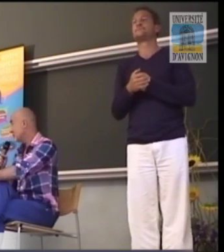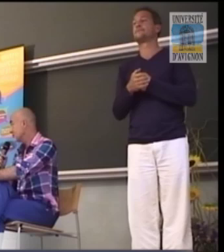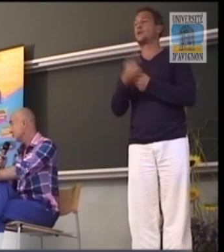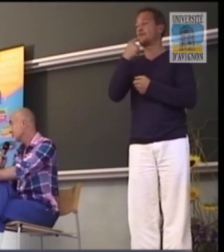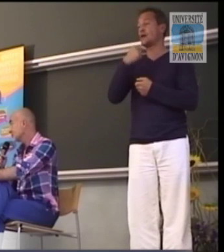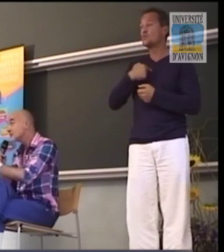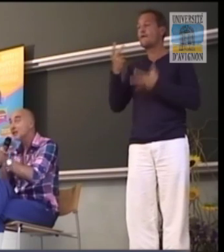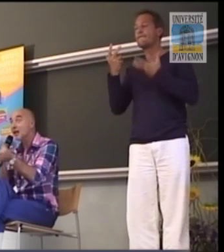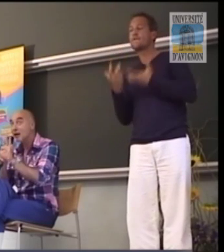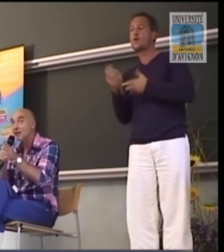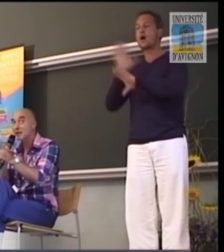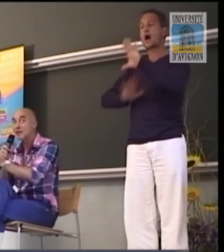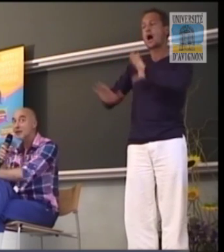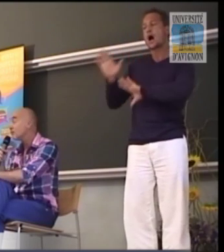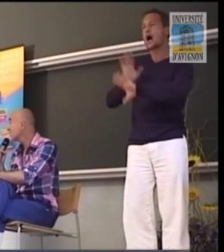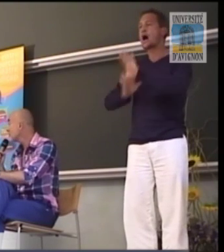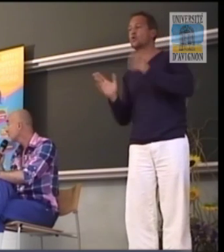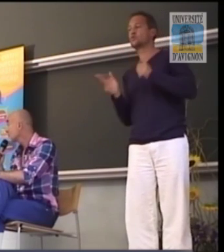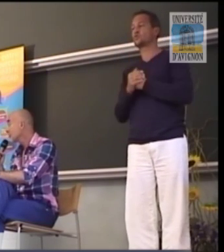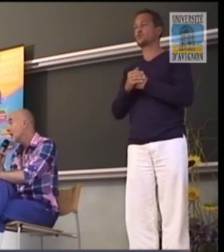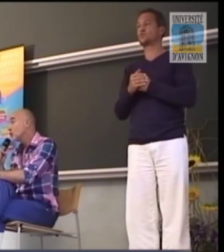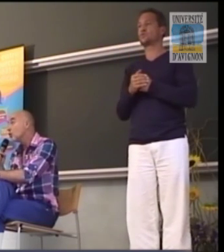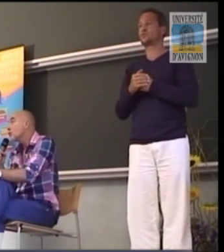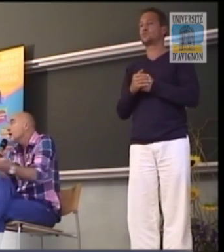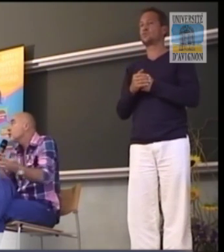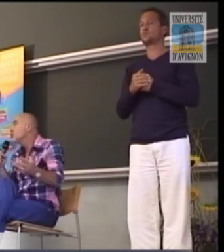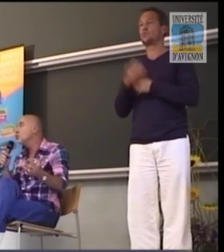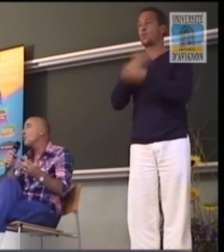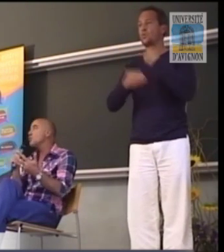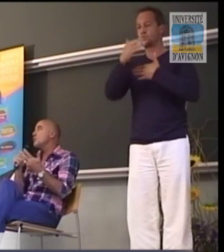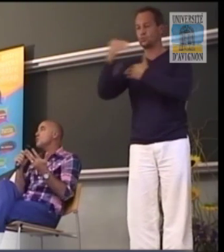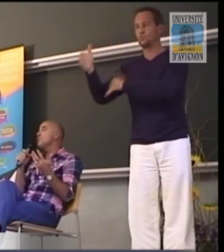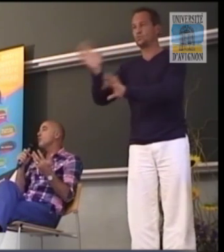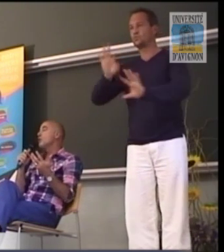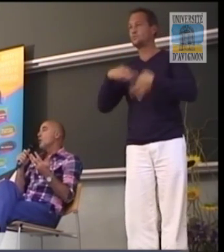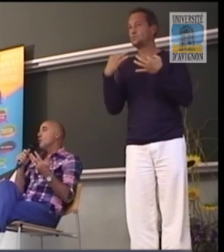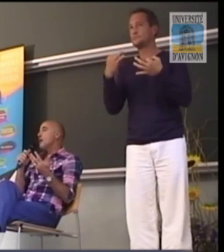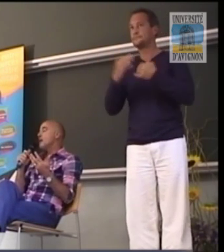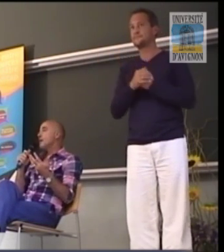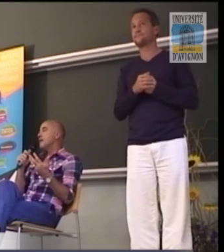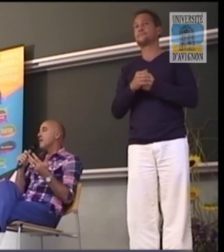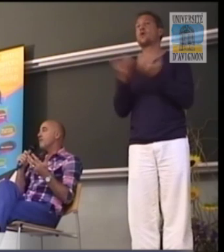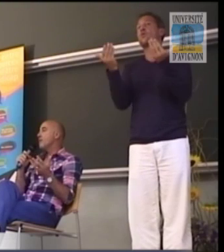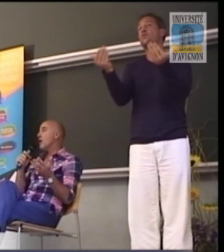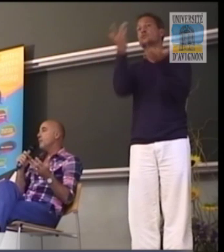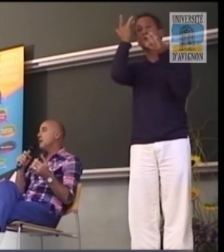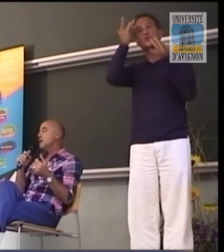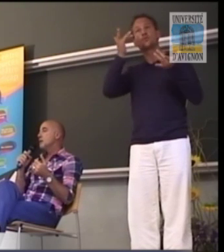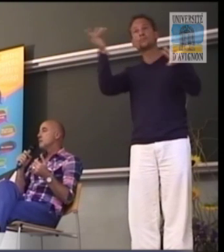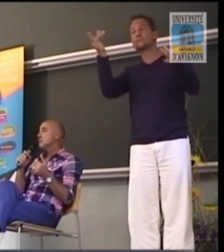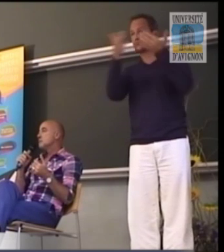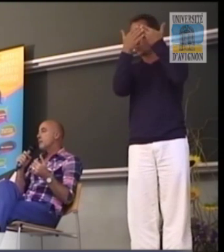arranger ? C'est là, il y a un vrai débat. Donc oui, la culture aujourd'hui s'ouvre de manière très